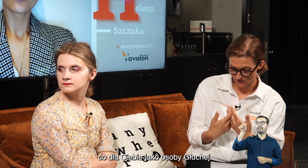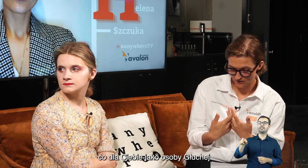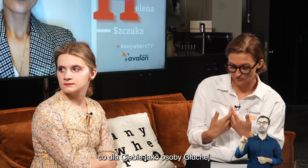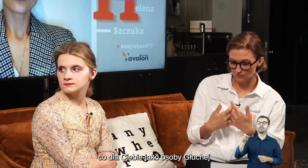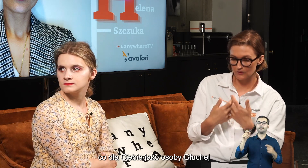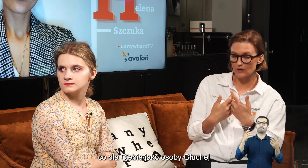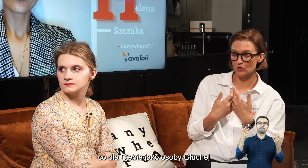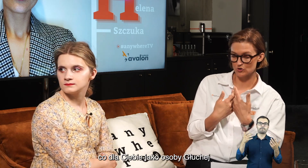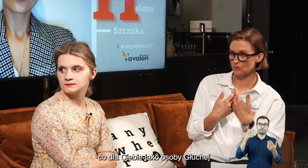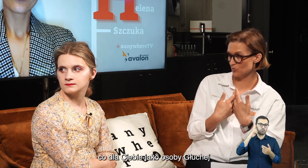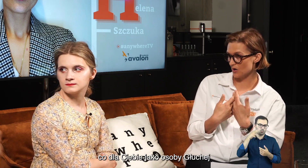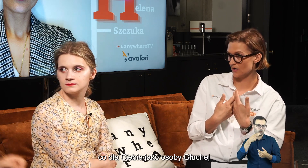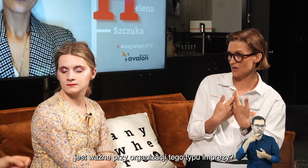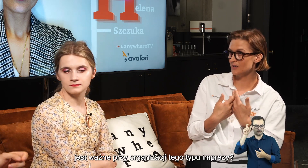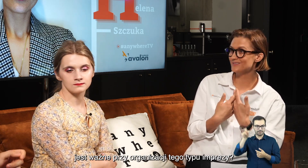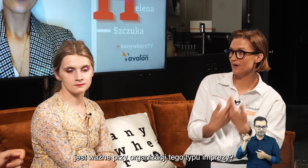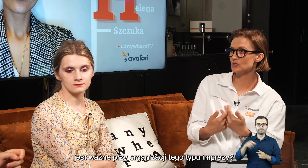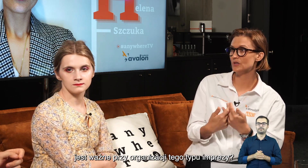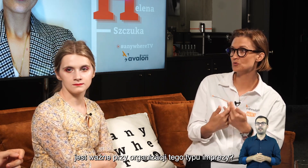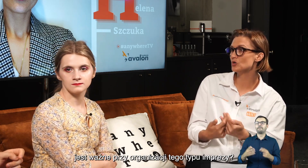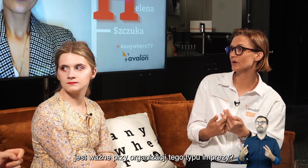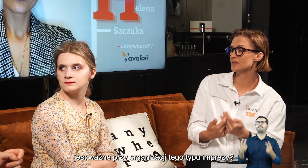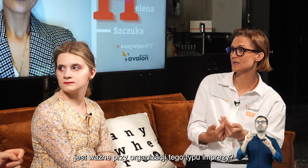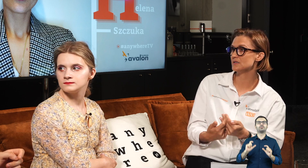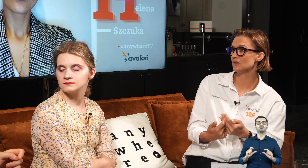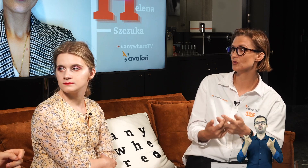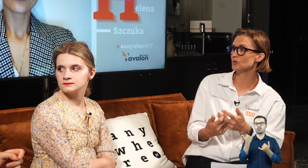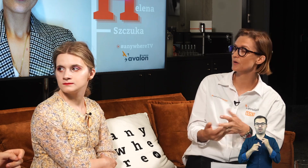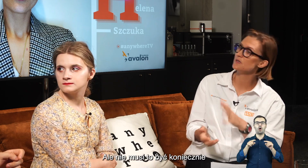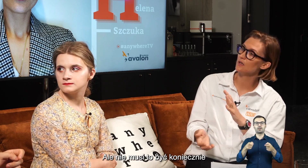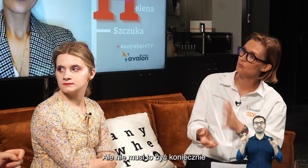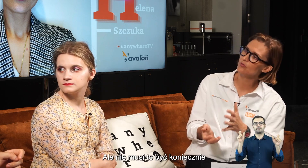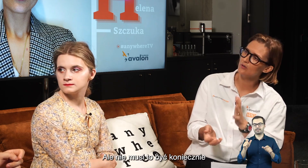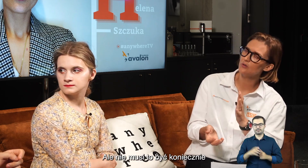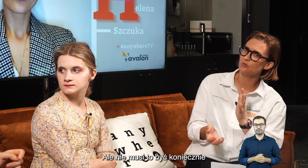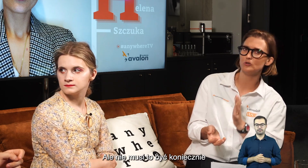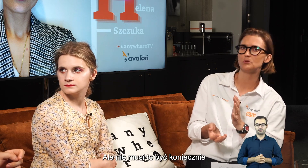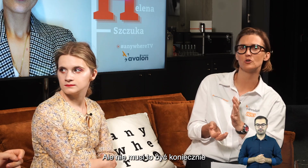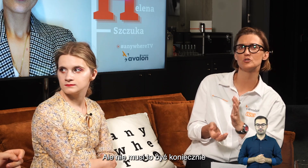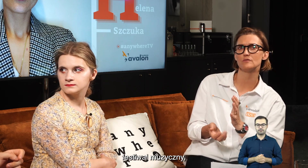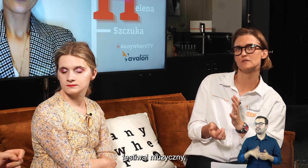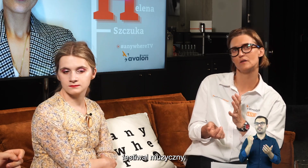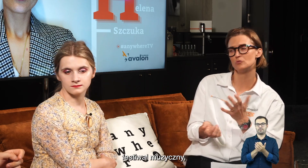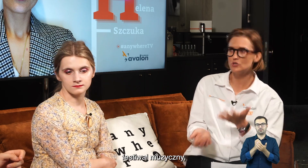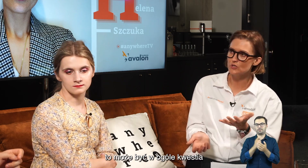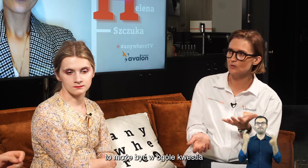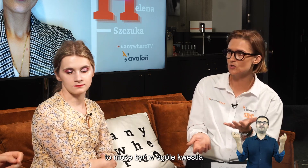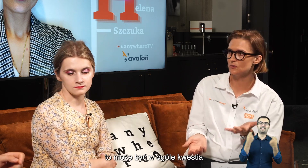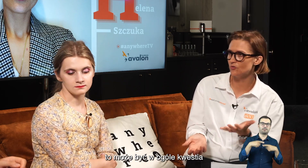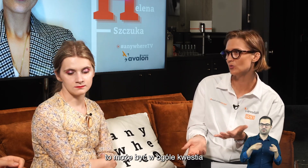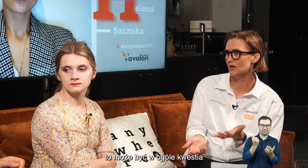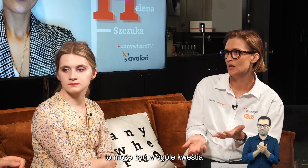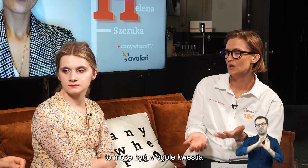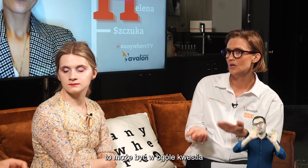ciebie, jako osoby głuchej, jest ważne przy organizacji tego typu imprezy? Ale nie musi to być koniecznie festiwal muzyczny, to